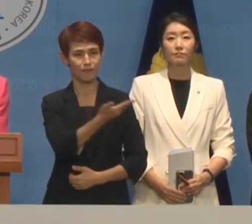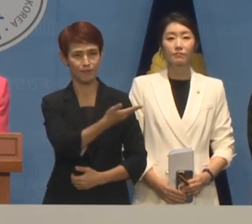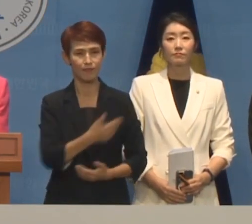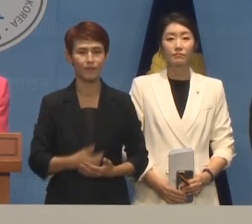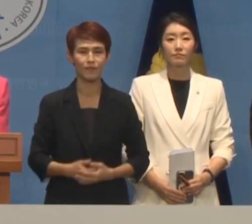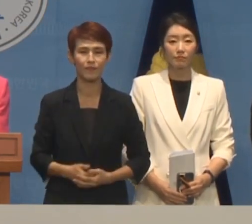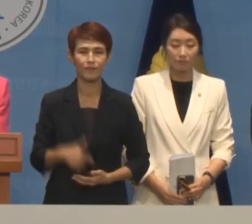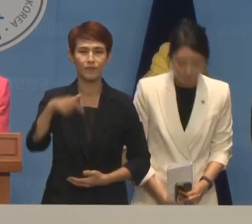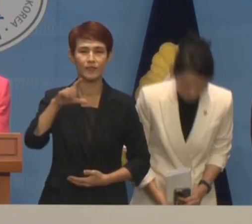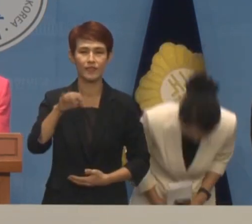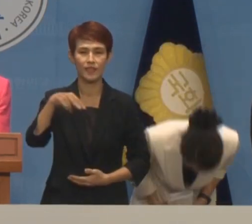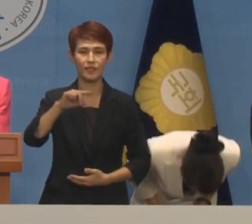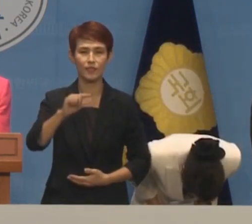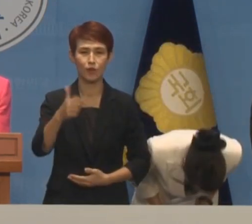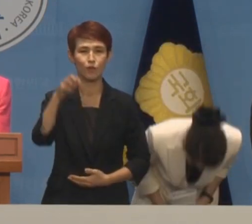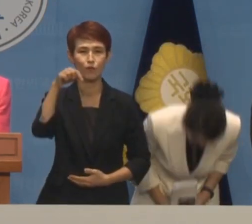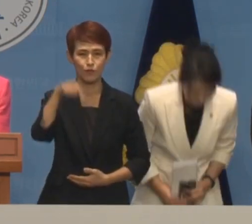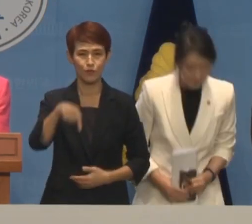강선우 간사님 오셨습니다.